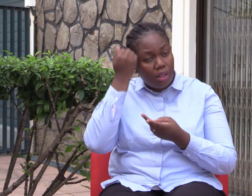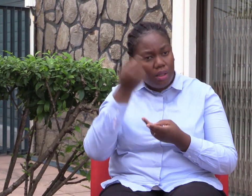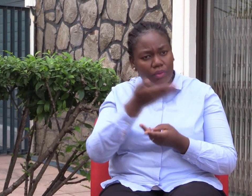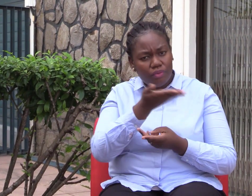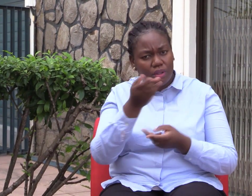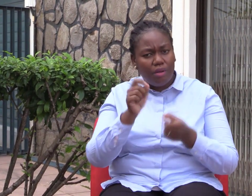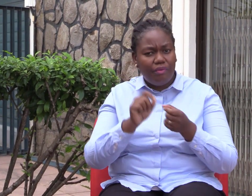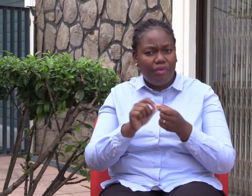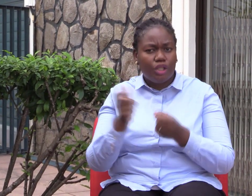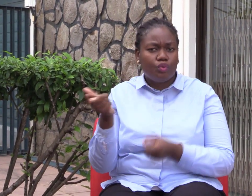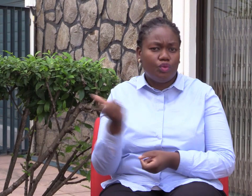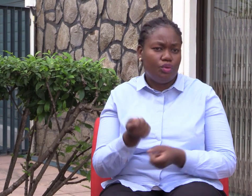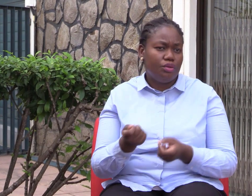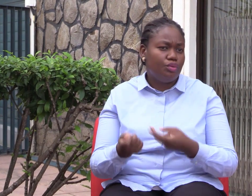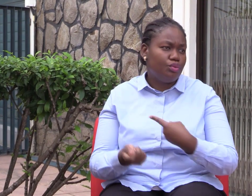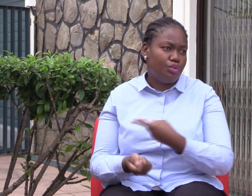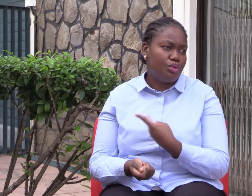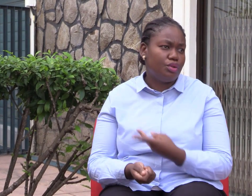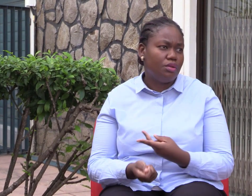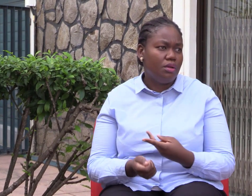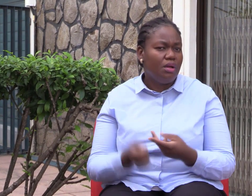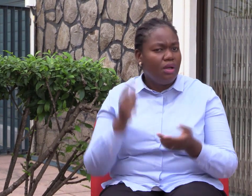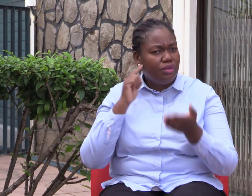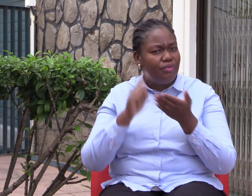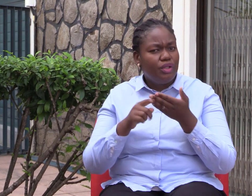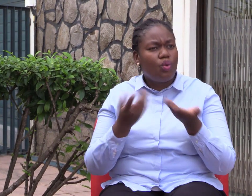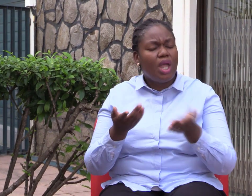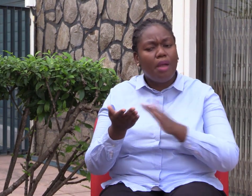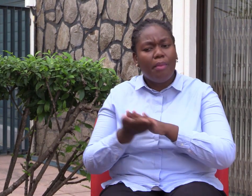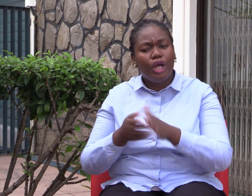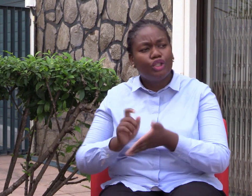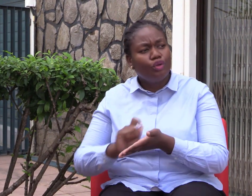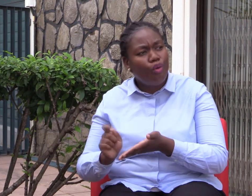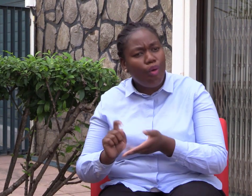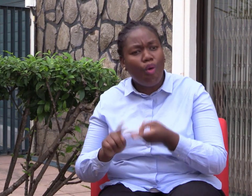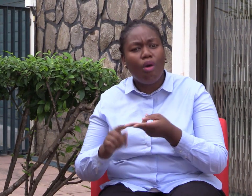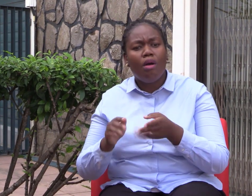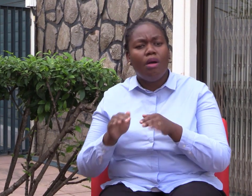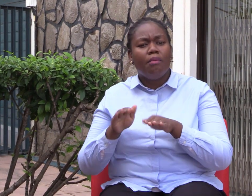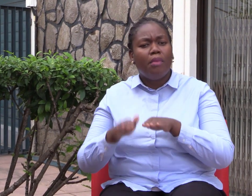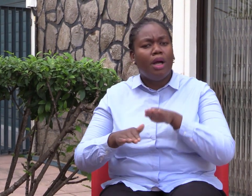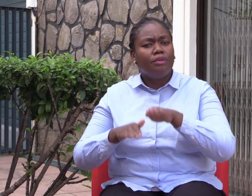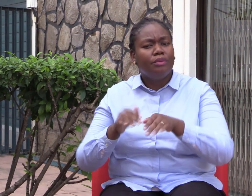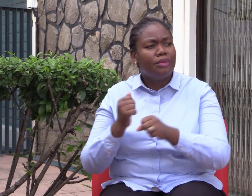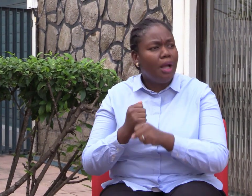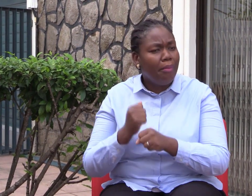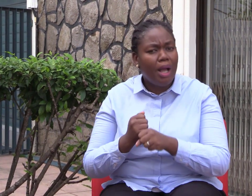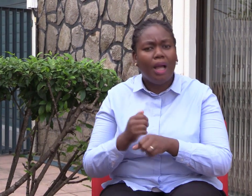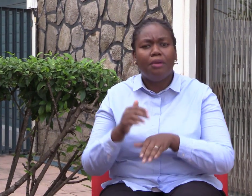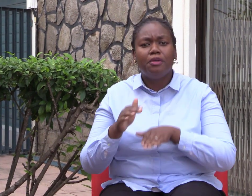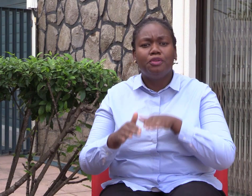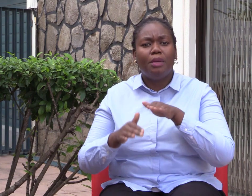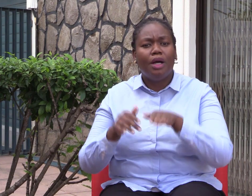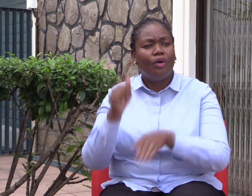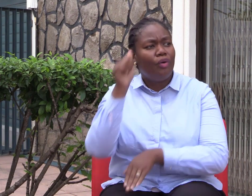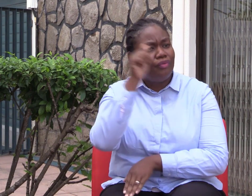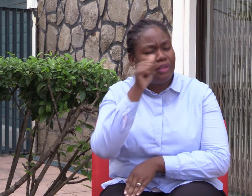Estamos aqui hoje como as duas mulheres. Está aqui a Feliz Minas, estou eu como Carla. Tivemos os primeiros